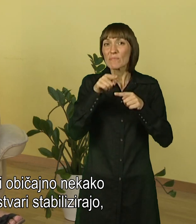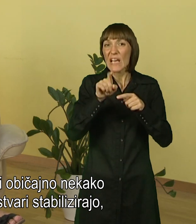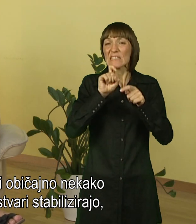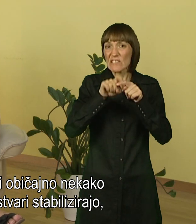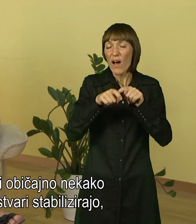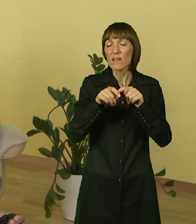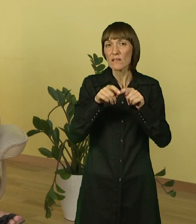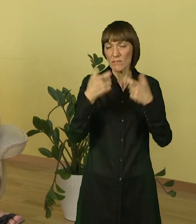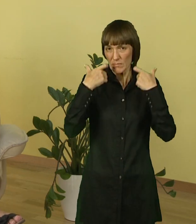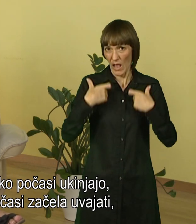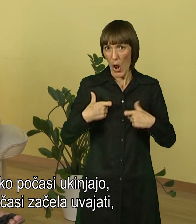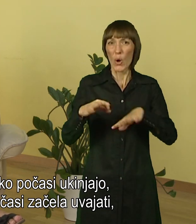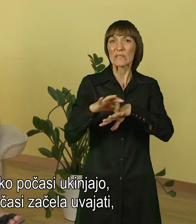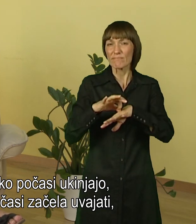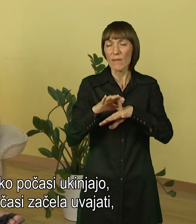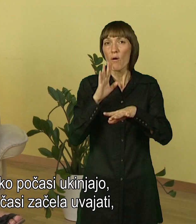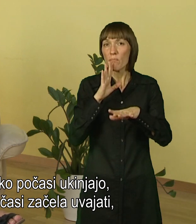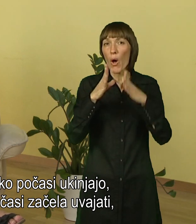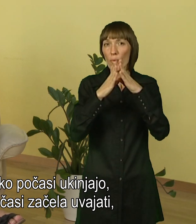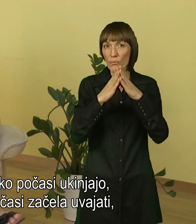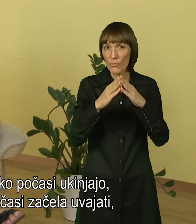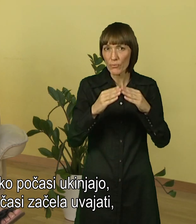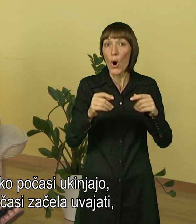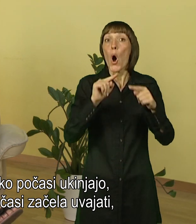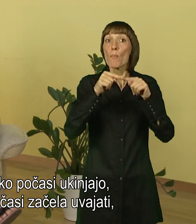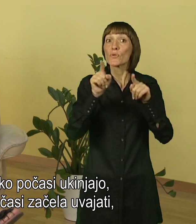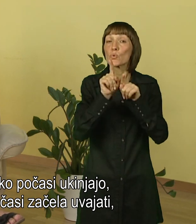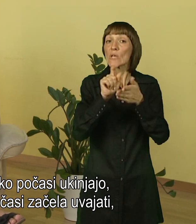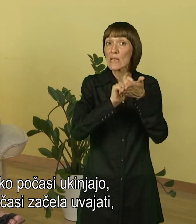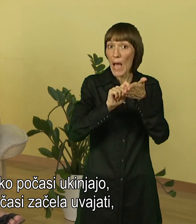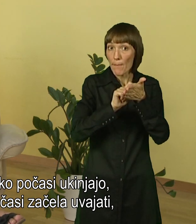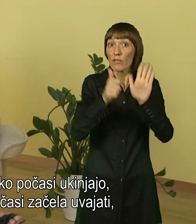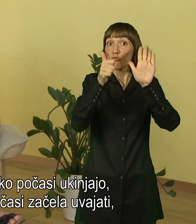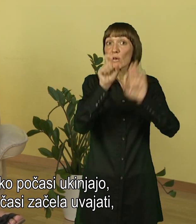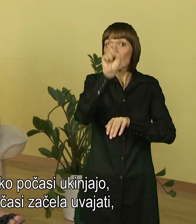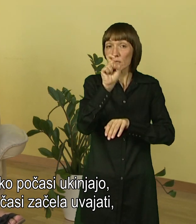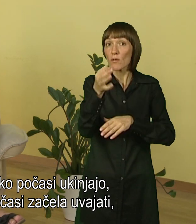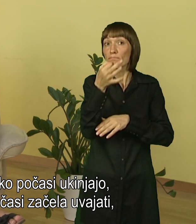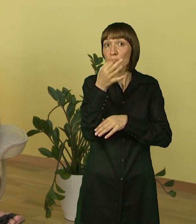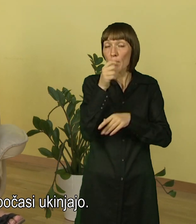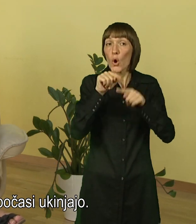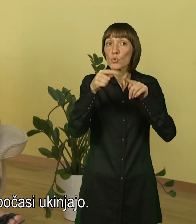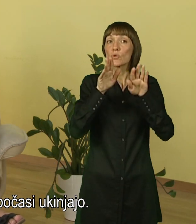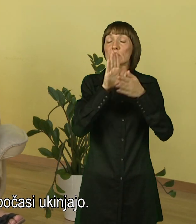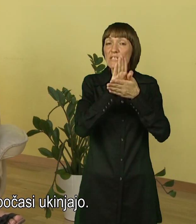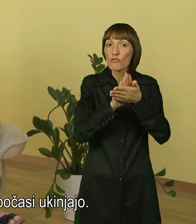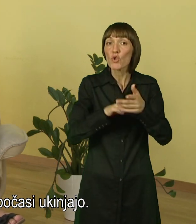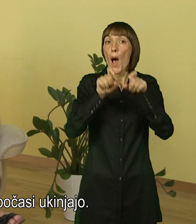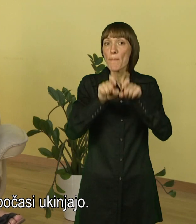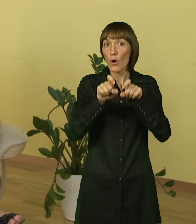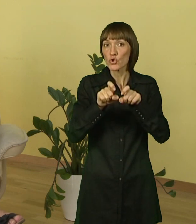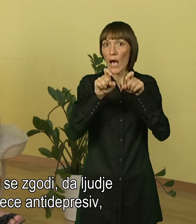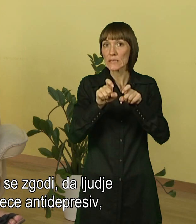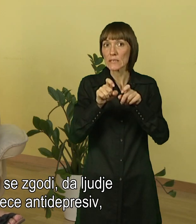da se stvari stabilizirajo. Potem pa se lahko počasi ukinja, tako kot so se počasi začela uvajati, tako se tudi počasi ukinjajo,